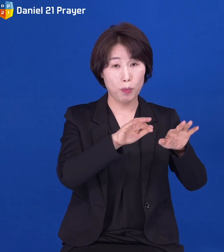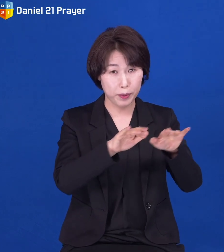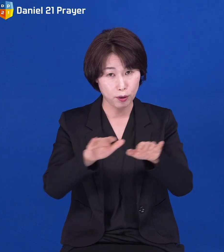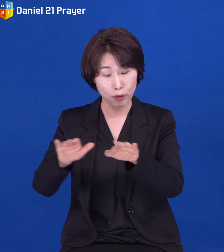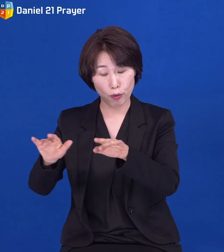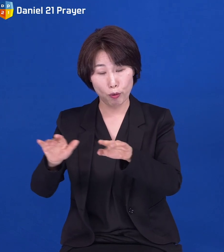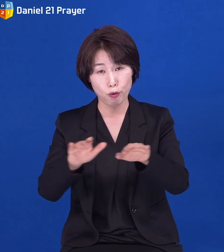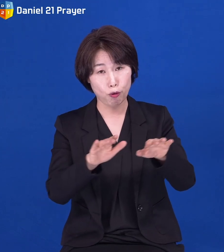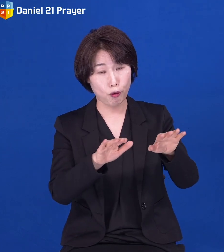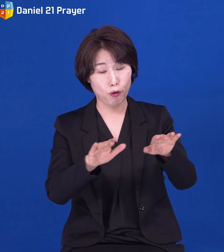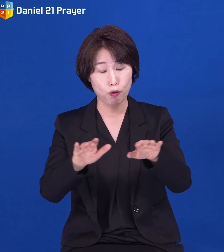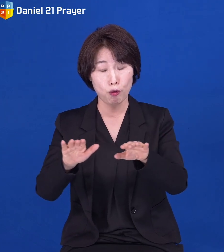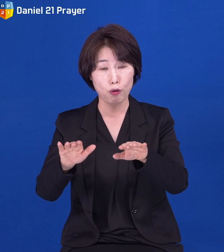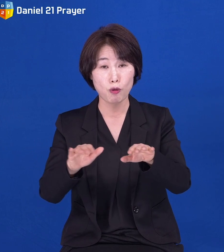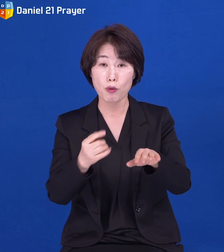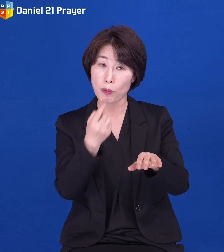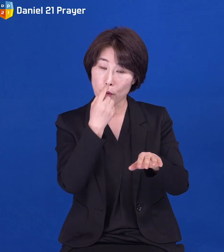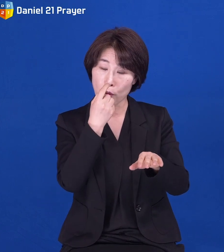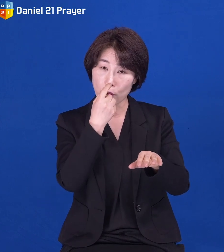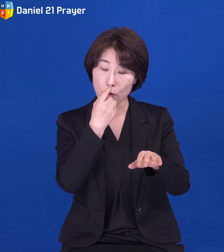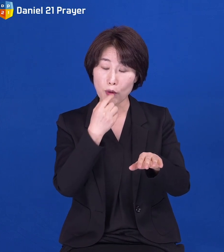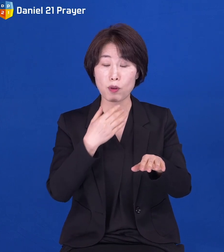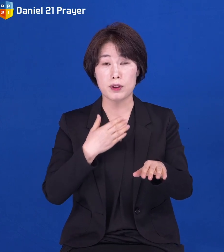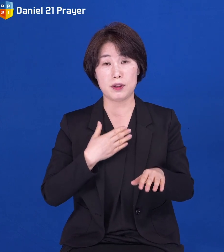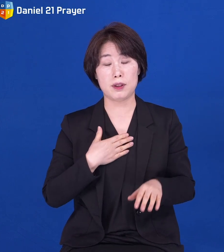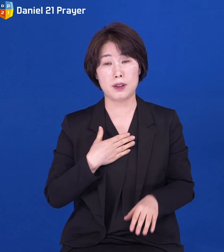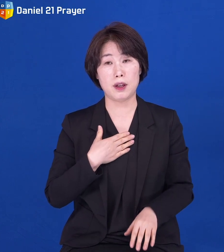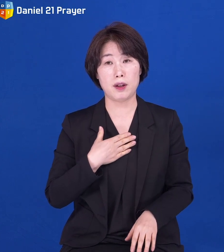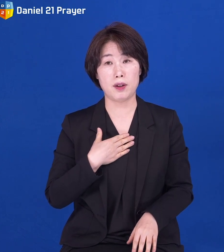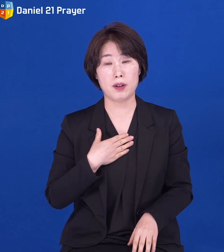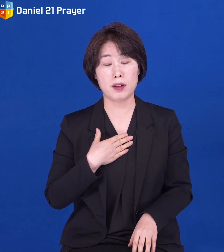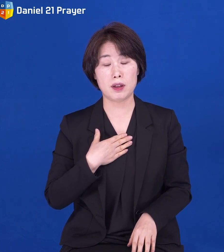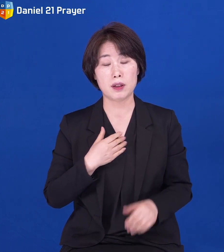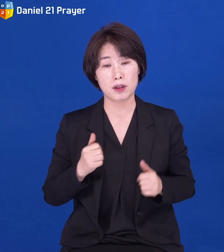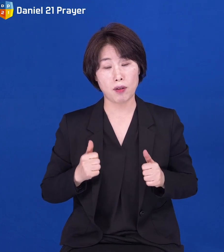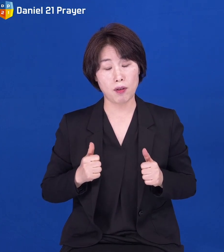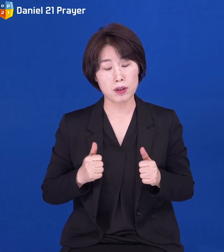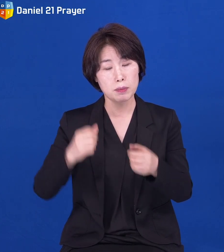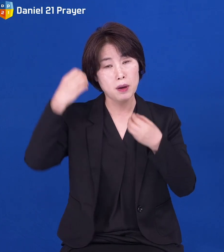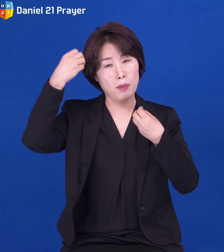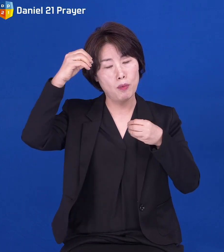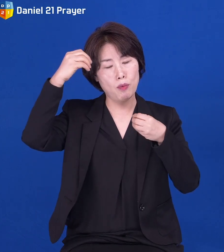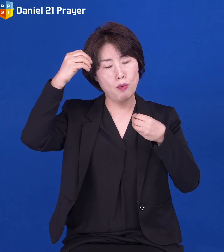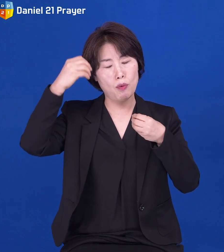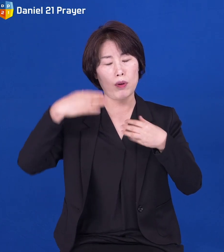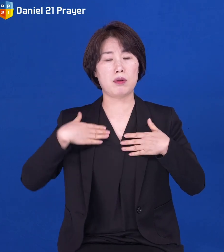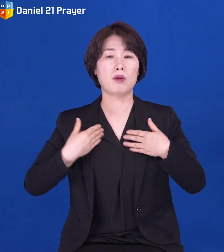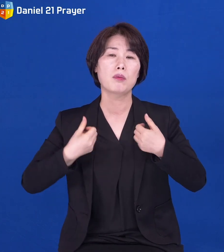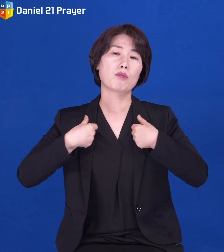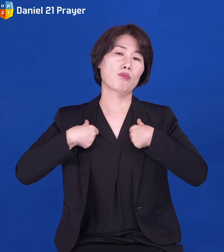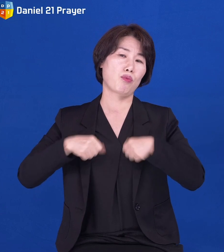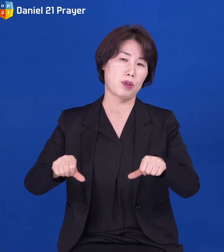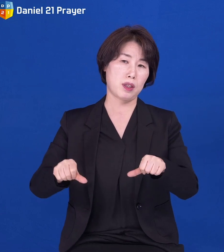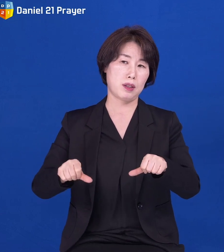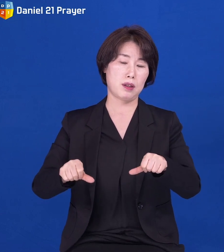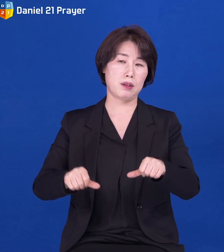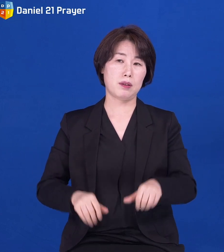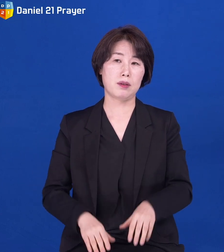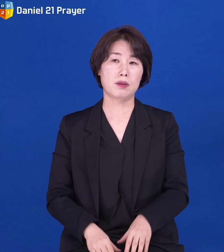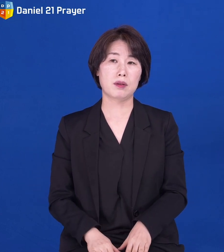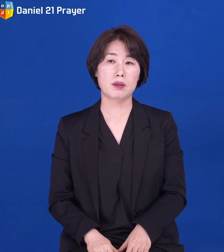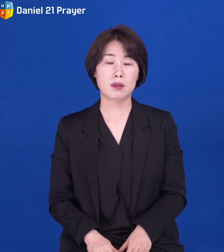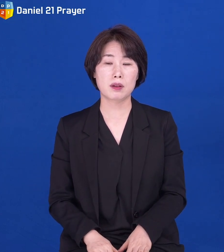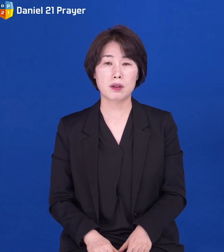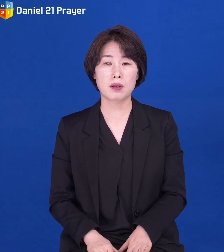더 배웠고, 그러니까 이제 제가 양보를 해서 제가 너무나 열심히 했던 무용도 포기하게 됐고, 그 무용을 포기하면서 제가